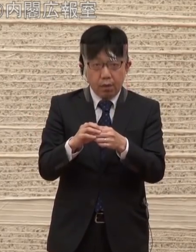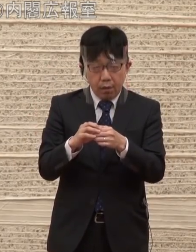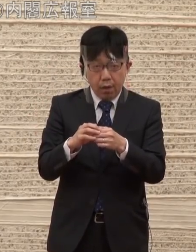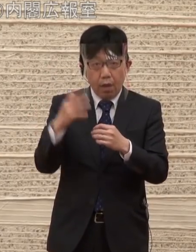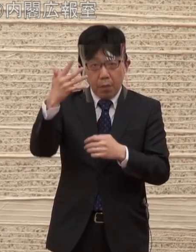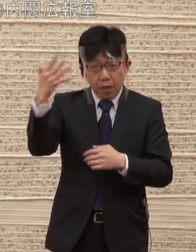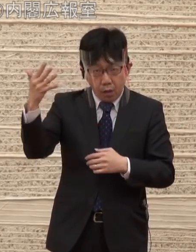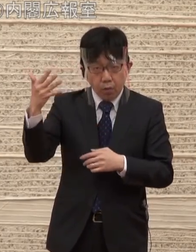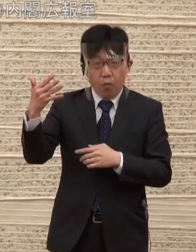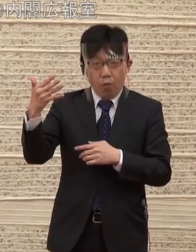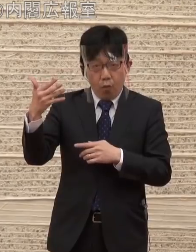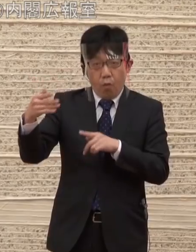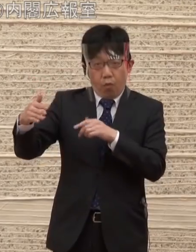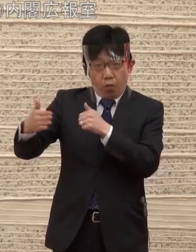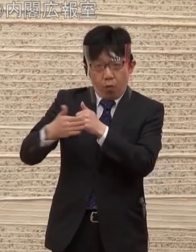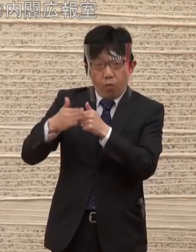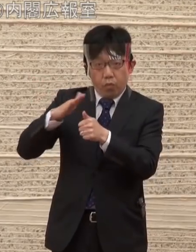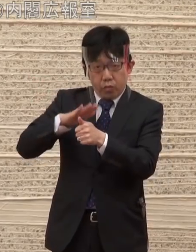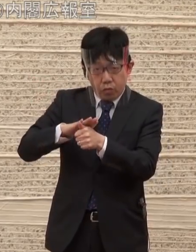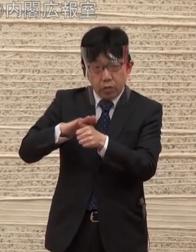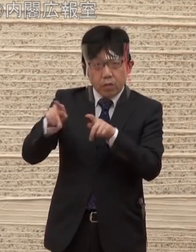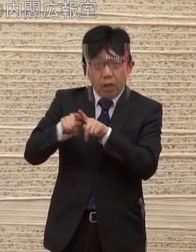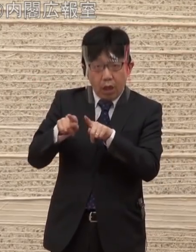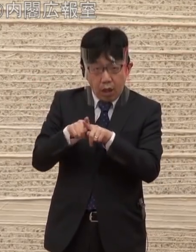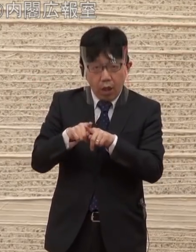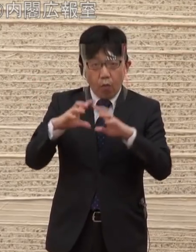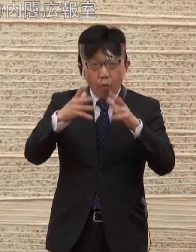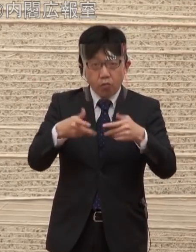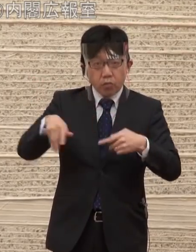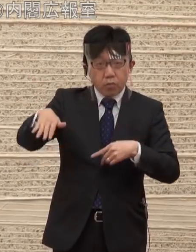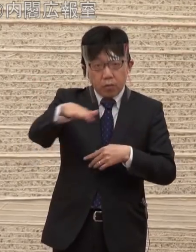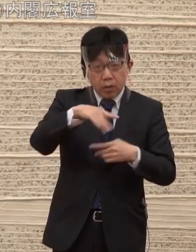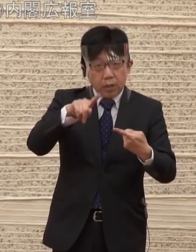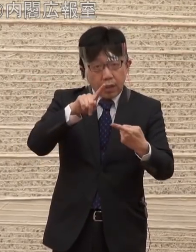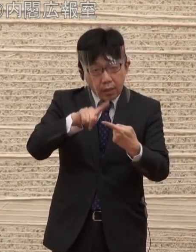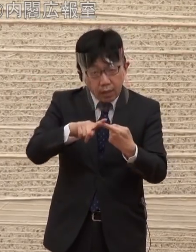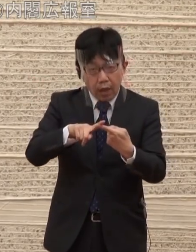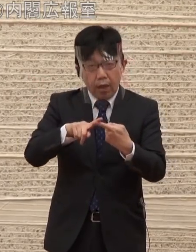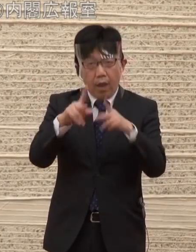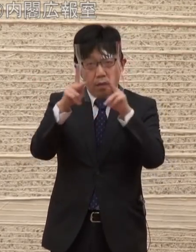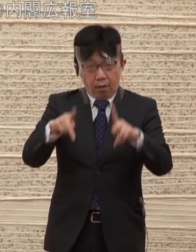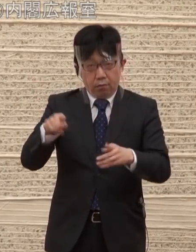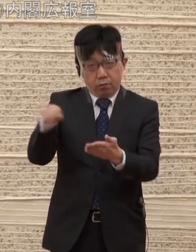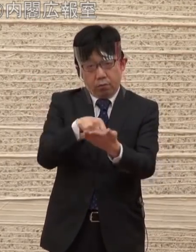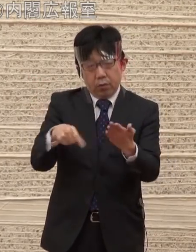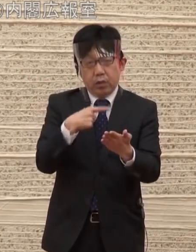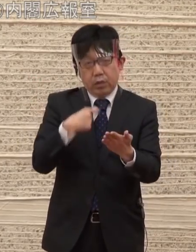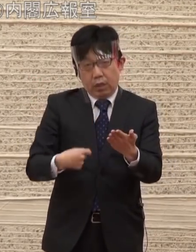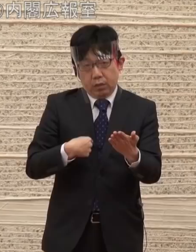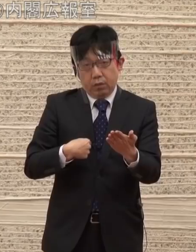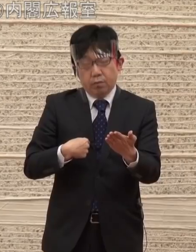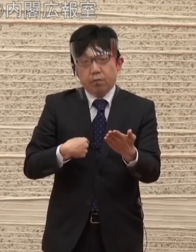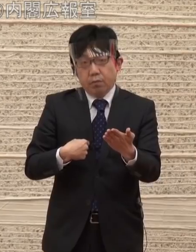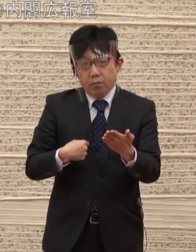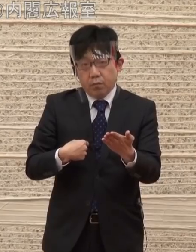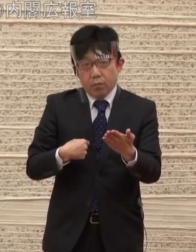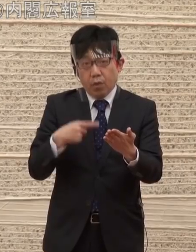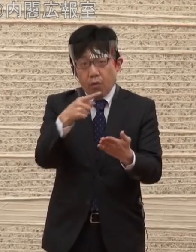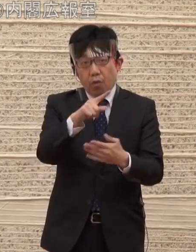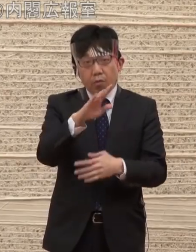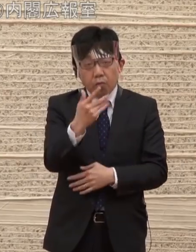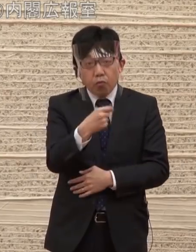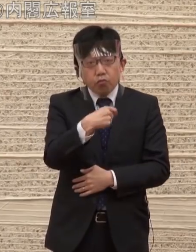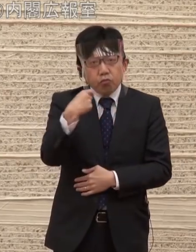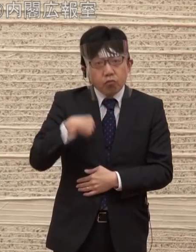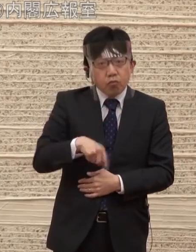さまざまな国際的な課題に取り組んでいきたいと考えています同時に中国もですね